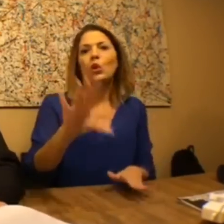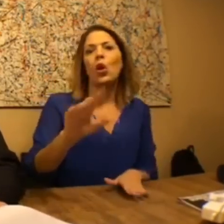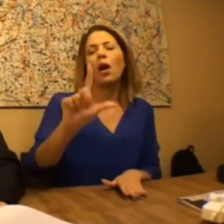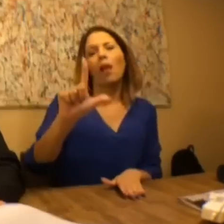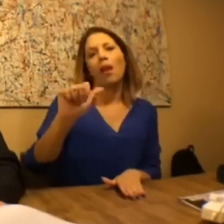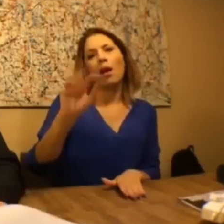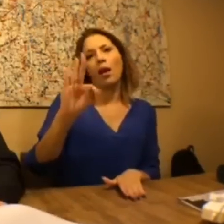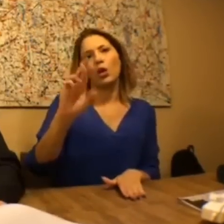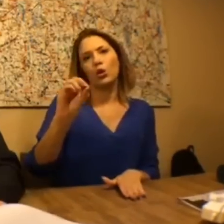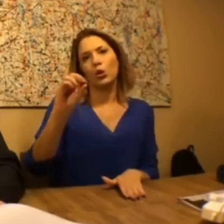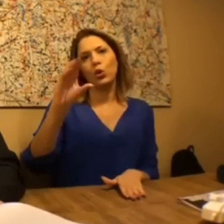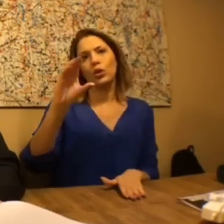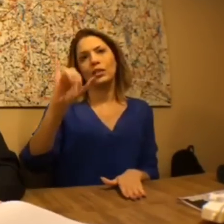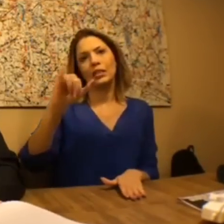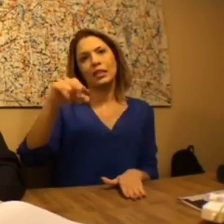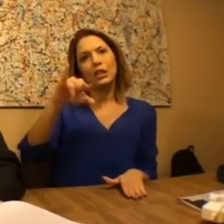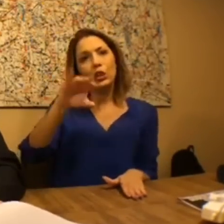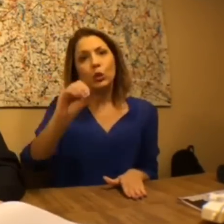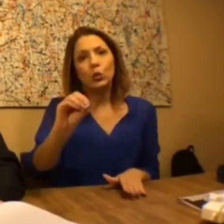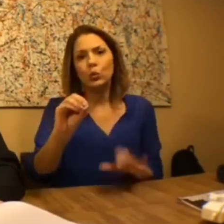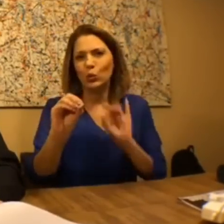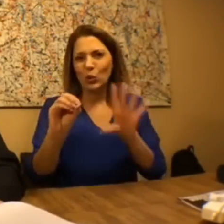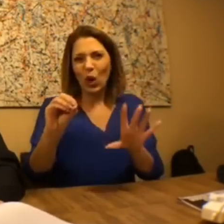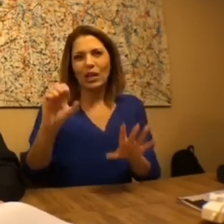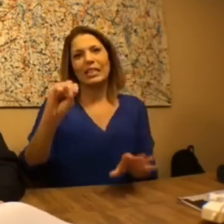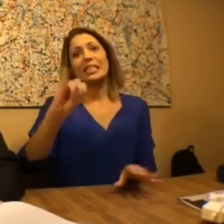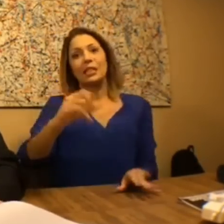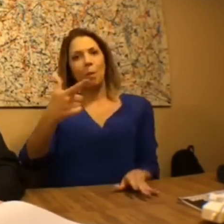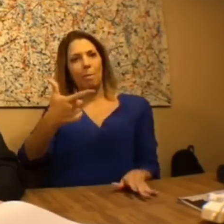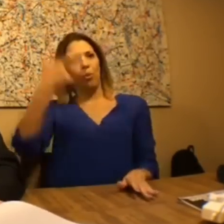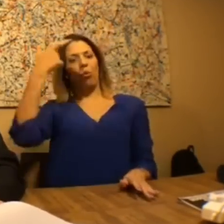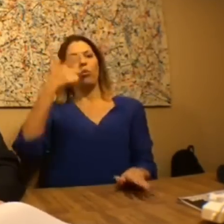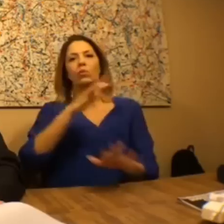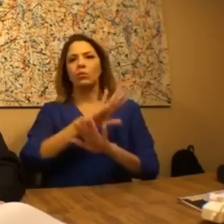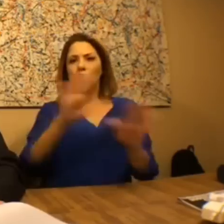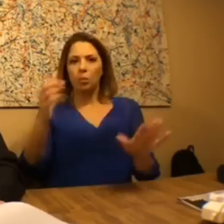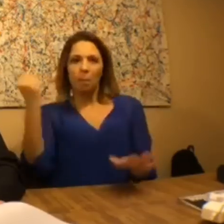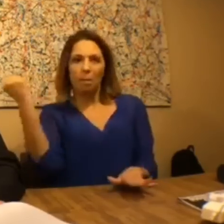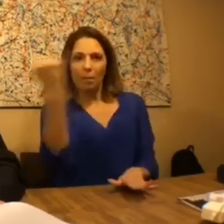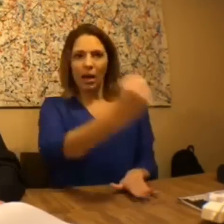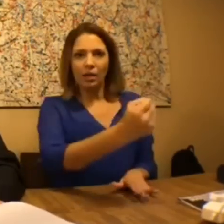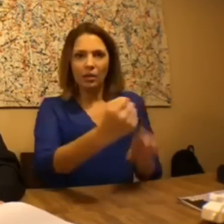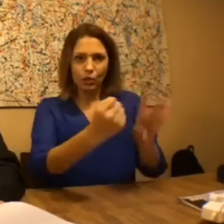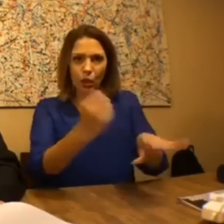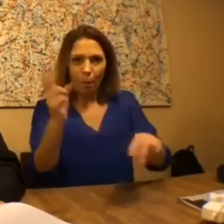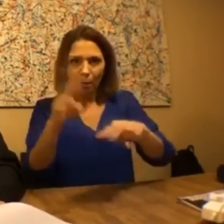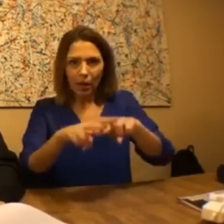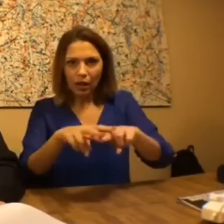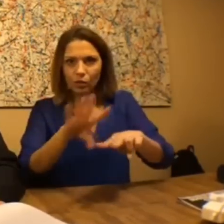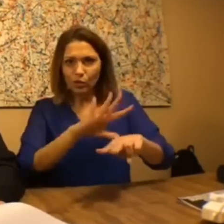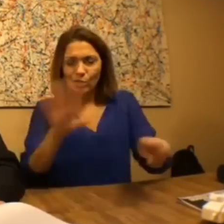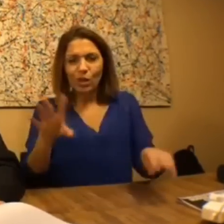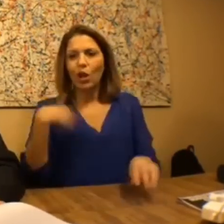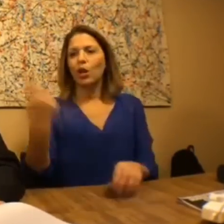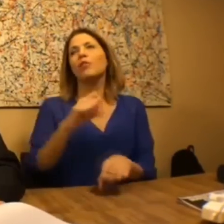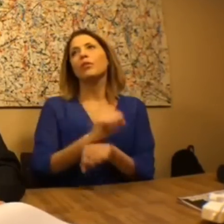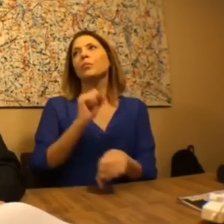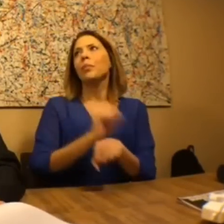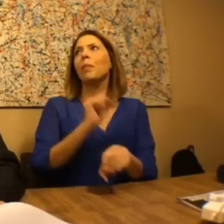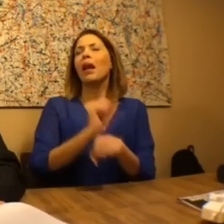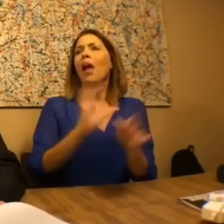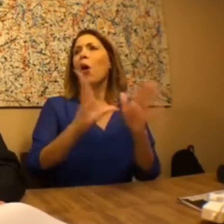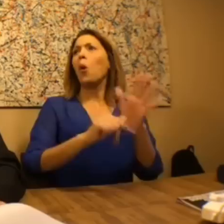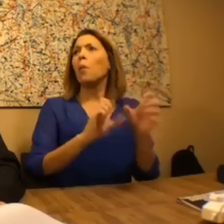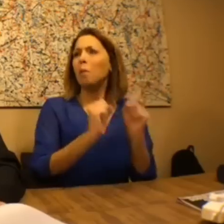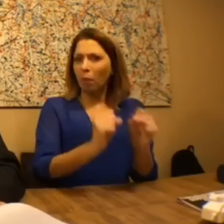estiver furtando o teu carro, roubando, não vai para a cadeia. Só quando te matar, só quando matar alguém, vamos esperar matar alguém para prender esse